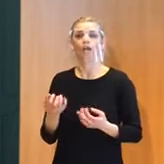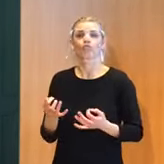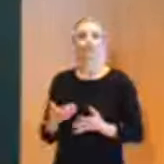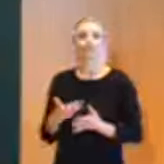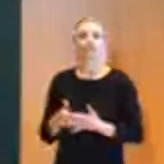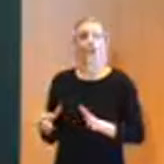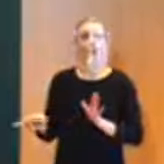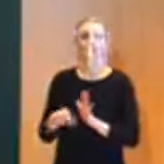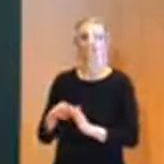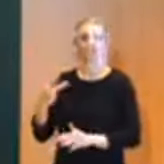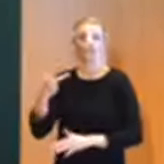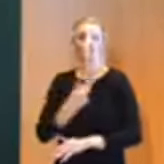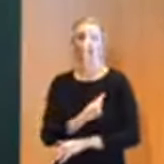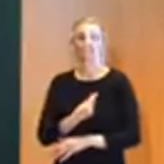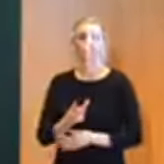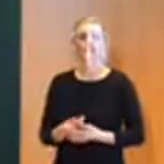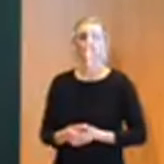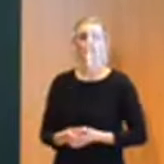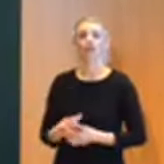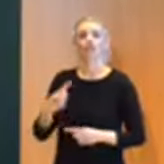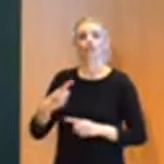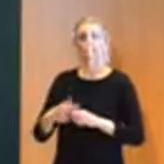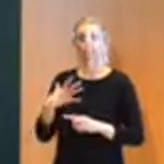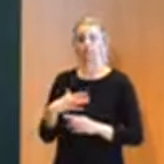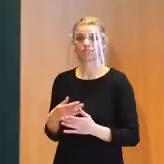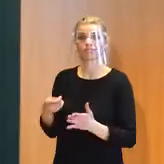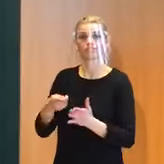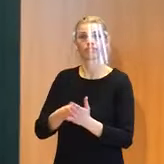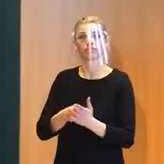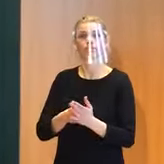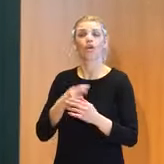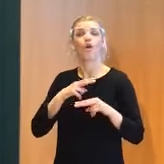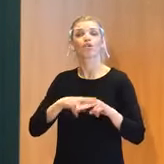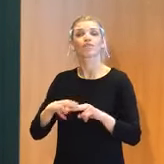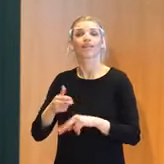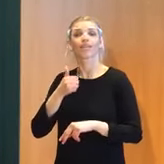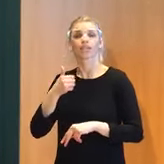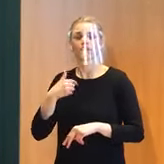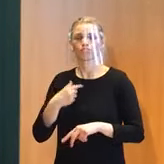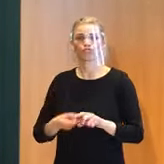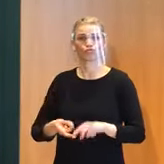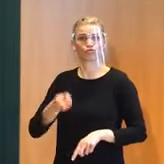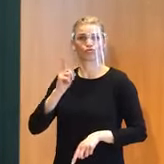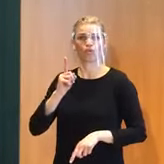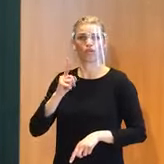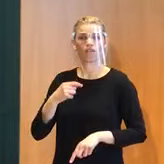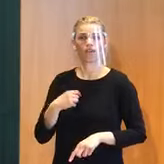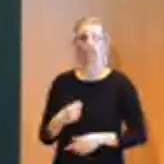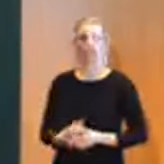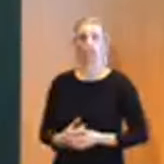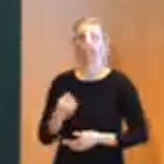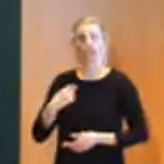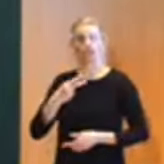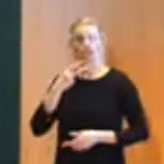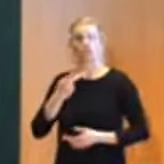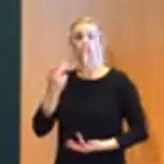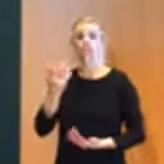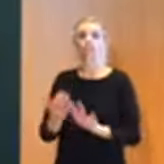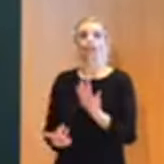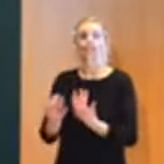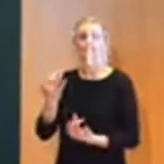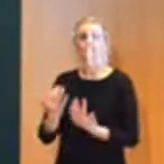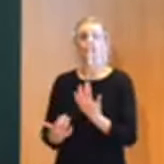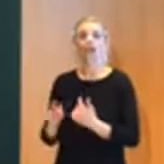ale pani reaktorka, dovolte mi ešte dodať aj to, že v ostatných dňoch ma šokovalo. Keď som videl štatistiky toho,